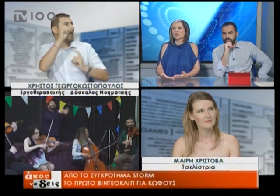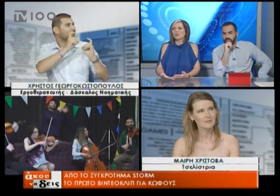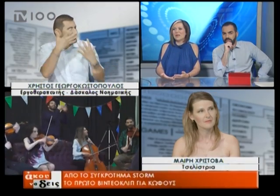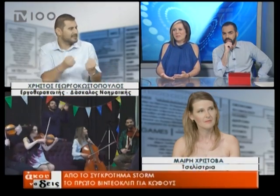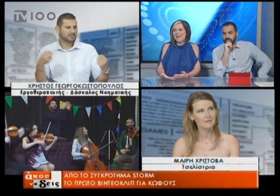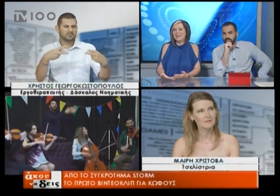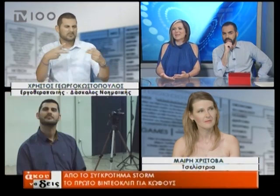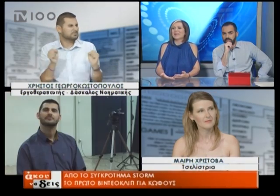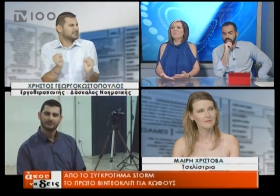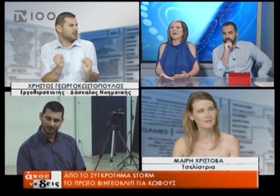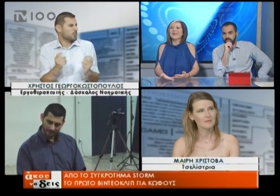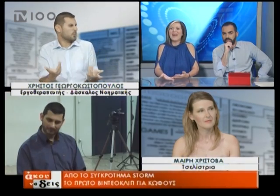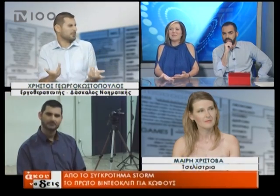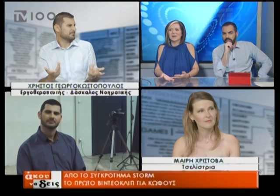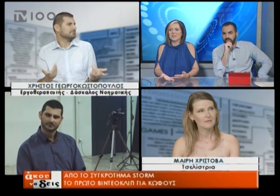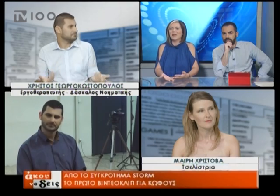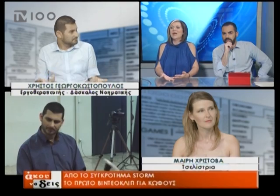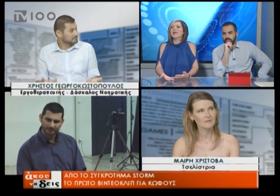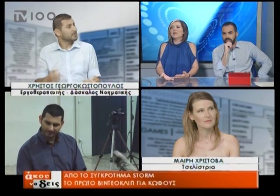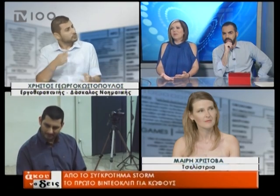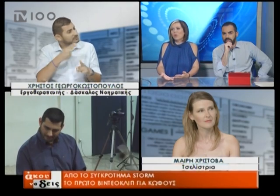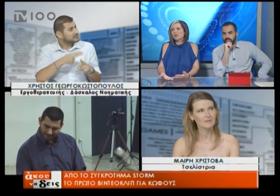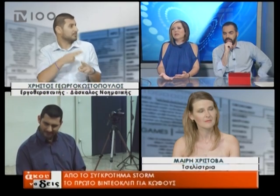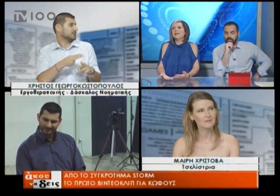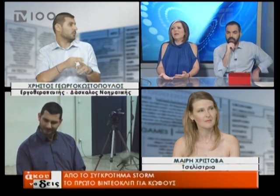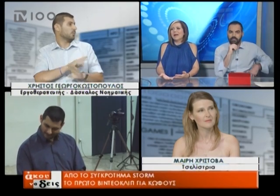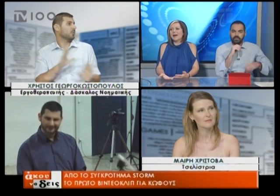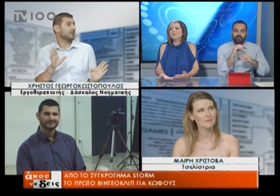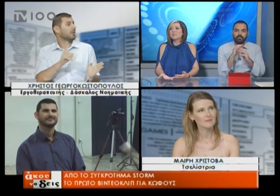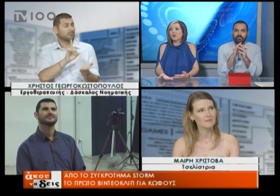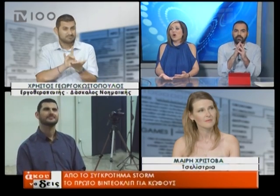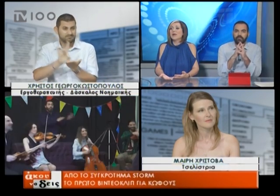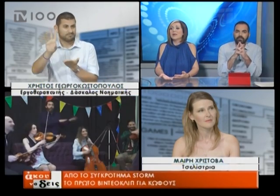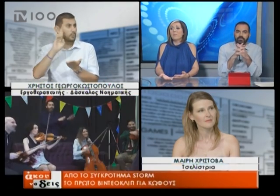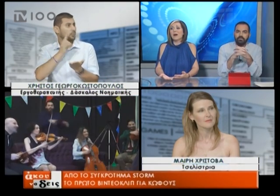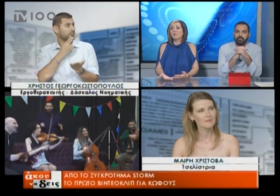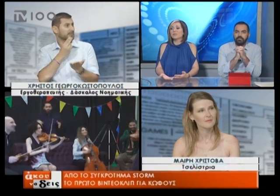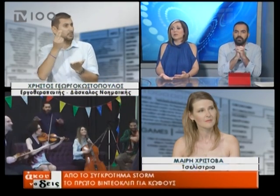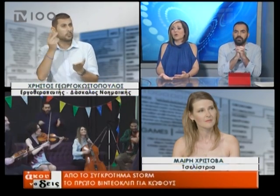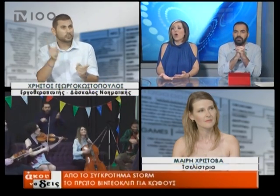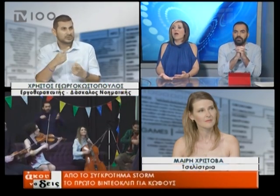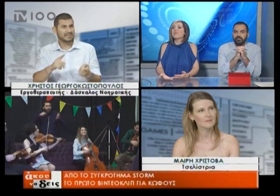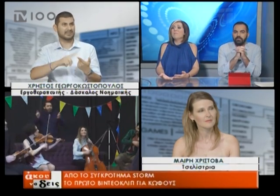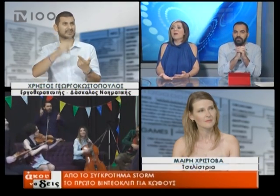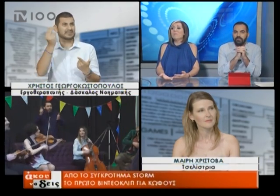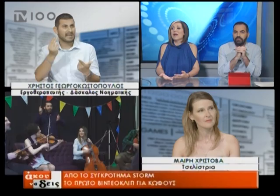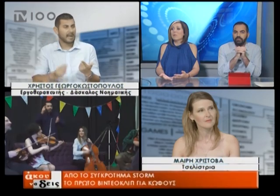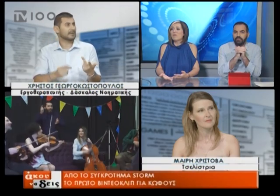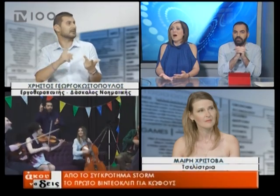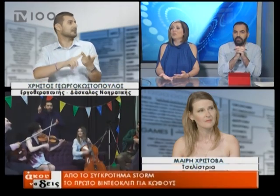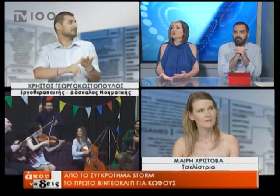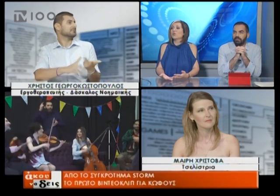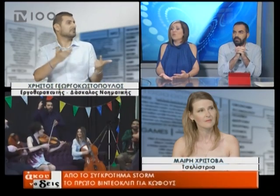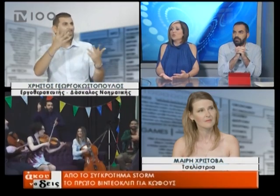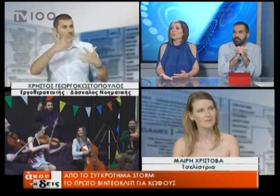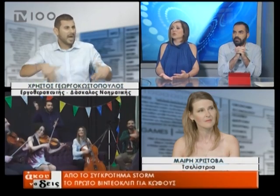προτιμούσα το διερμηνέα γιατί εκεί υπάρχει έκφραση. Οι υπότιτλοι είναι κάτι ψυχρό και είναι πάρα πολύ σημαντικό. Δεν πρέπει να